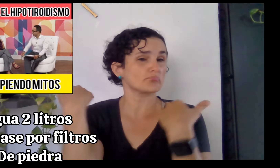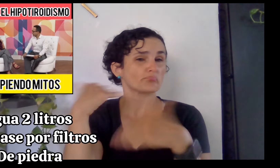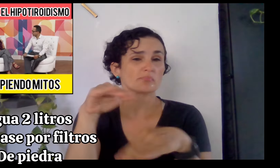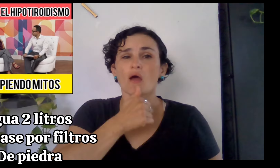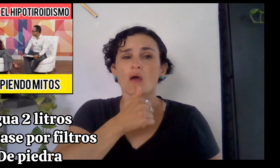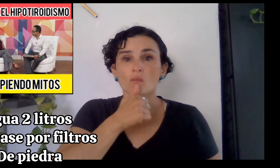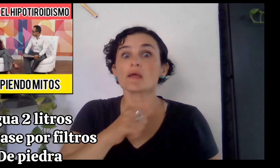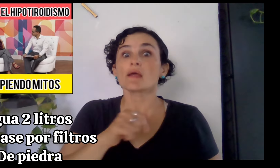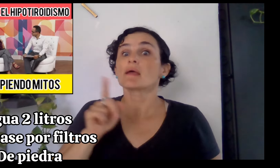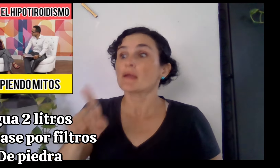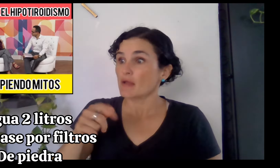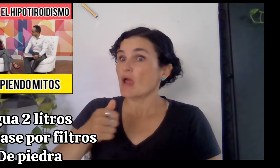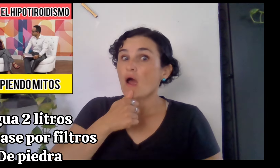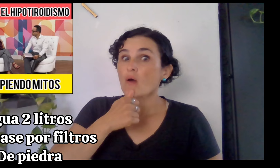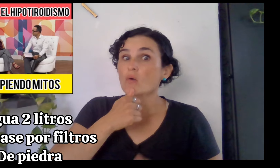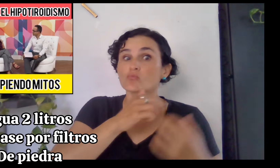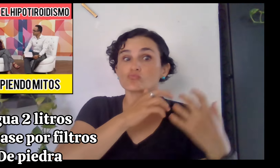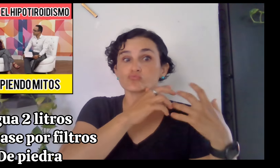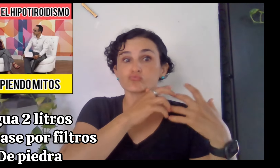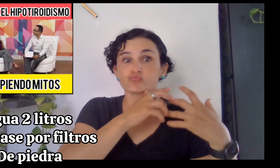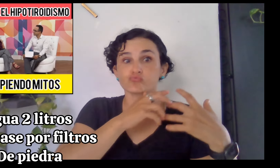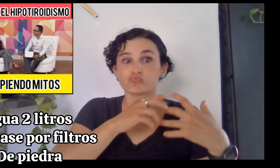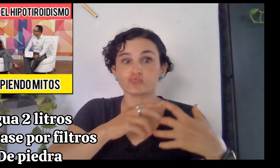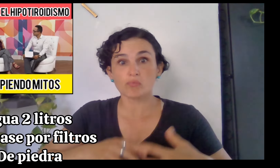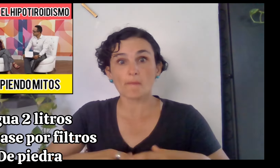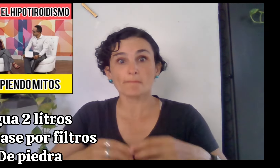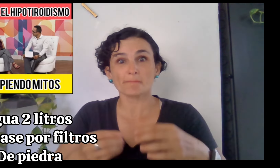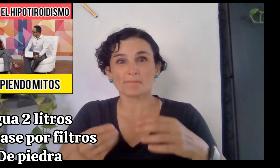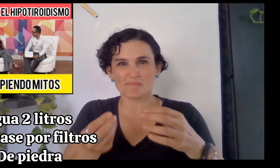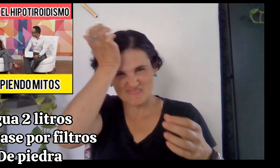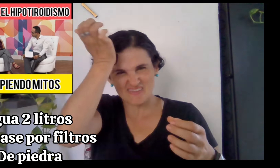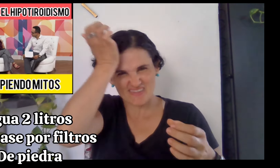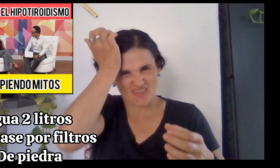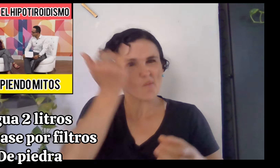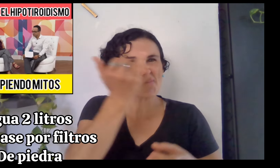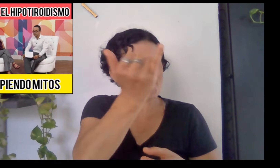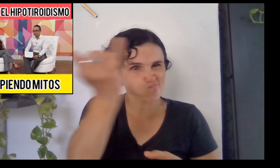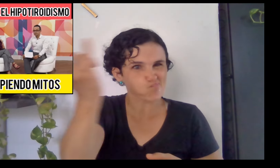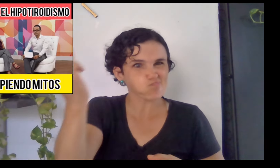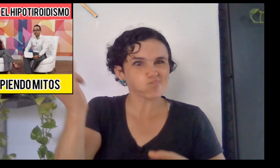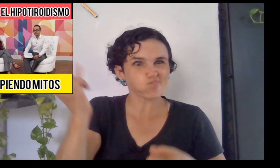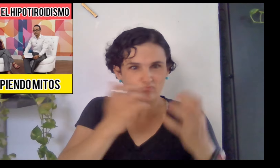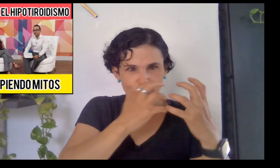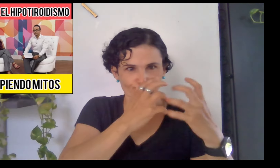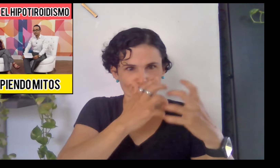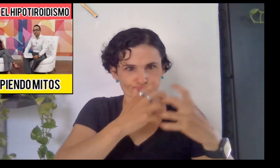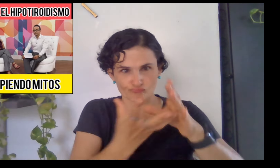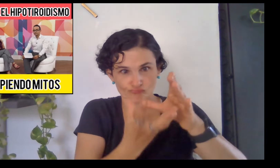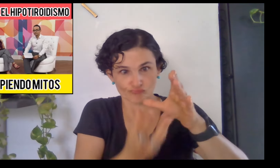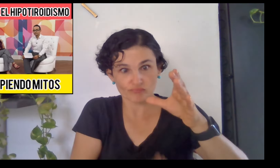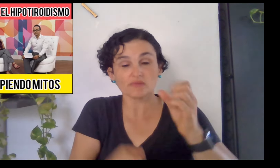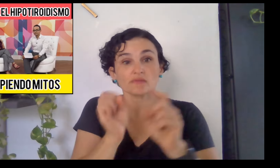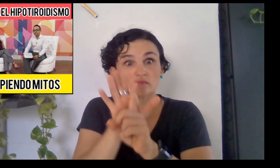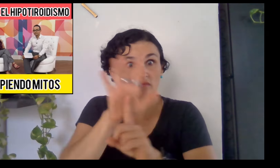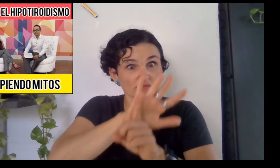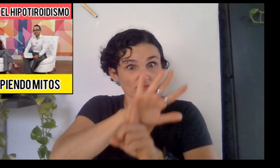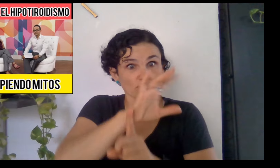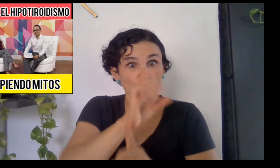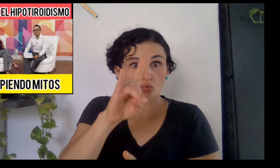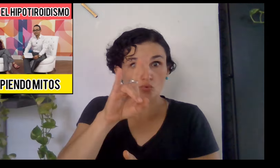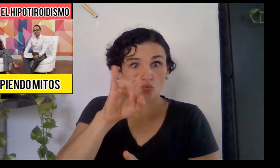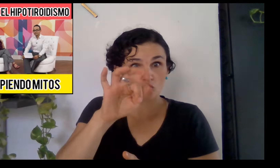filtros mecánicos. Sí, por filtros de piedra que ya se consiguen en el comercio. Lo otro es eliminar el trigo, el gluten, eliminar porque hace